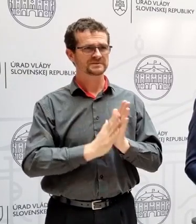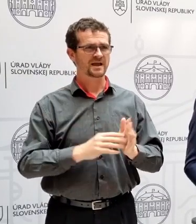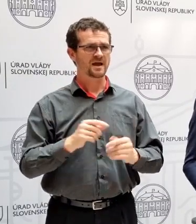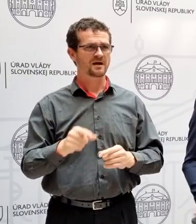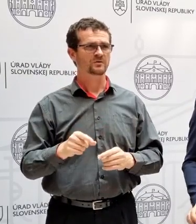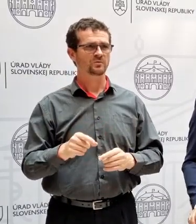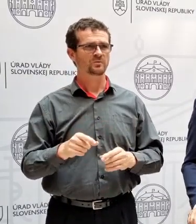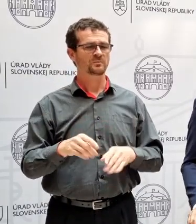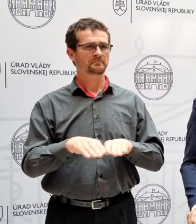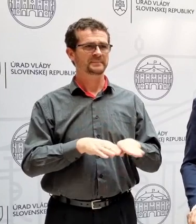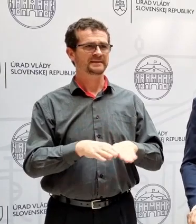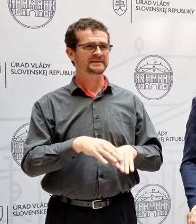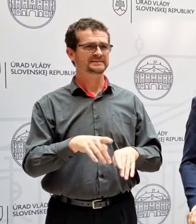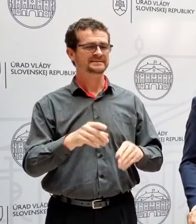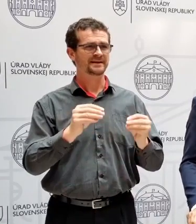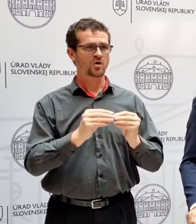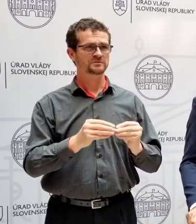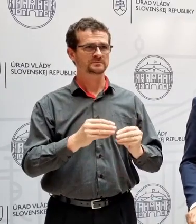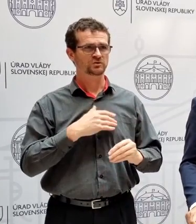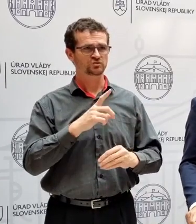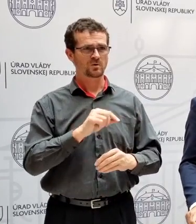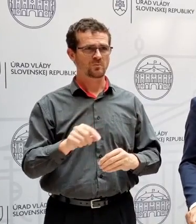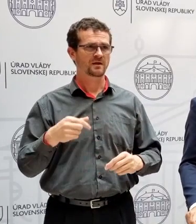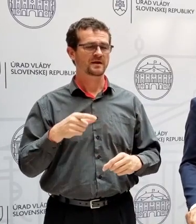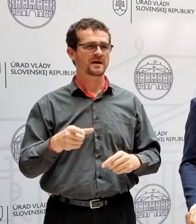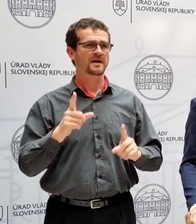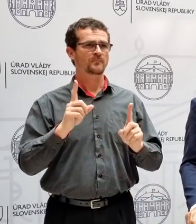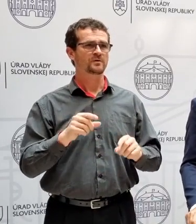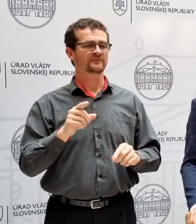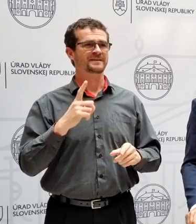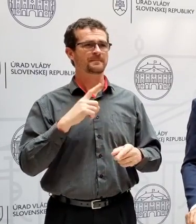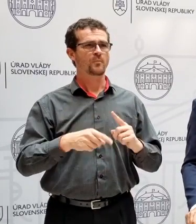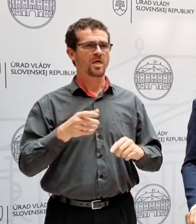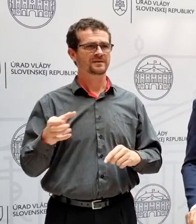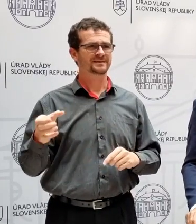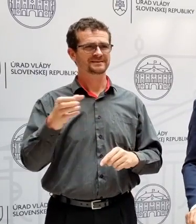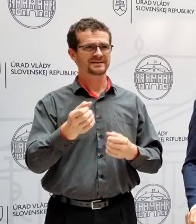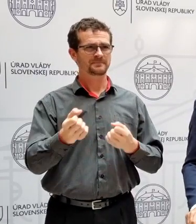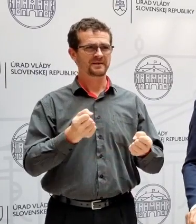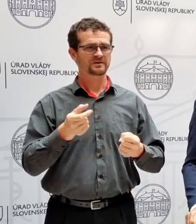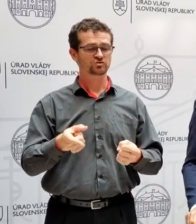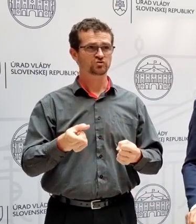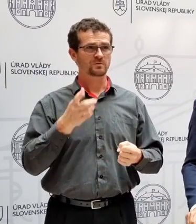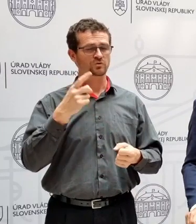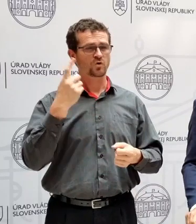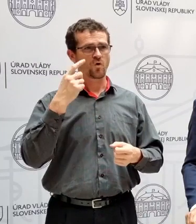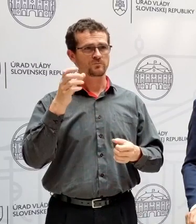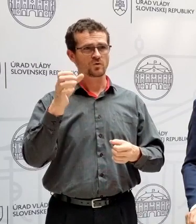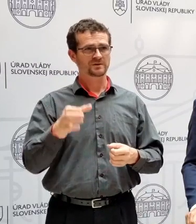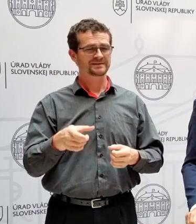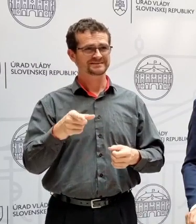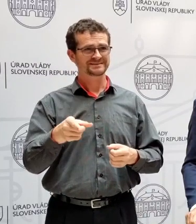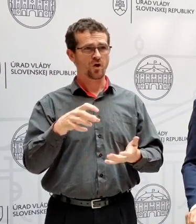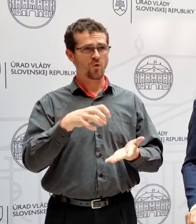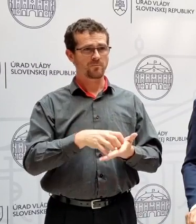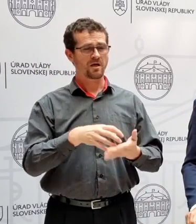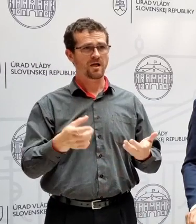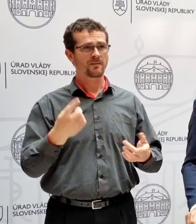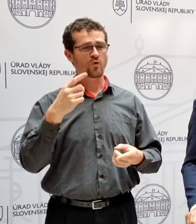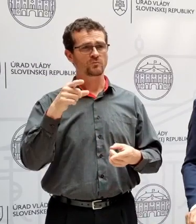stránku. Ministri, koncept v našej republike je väčšinou teda postavený na tom, že to je ten politický manažer. Čiže to budú ako odborníci na tú oblasť,